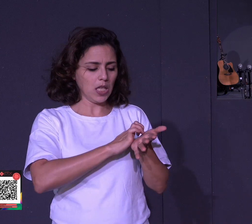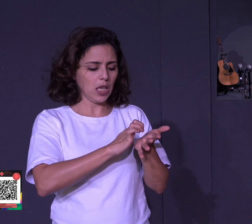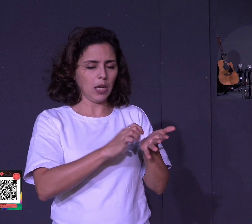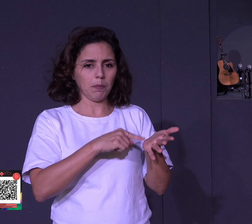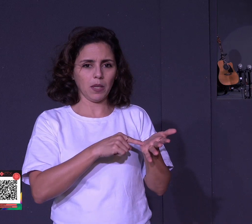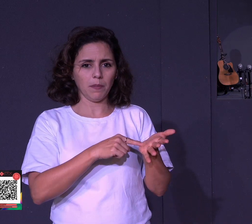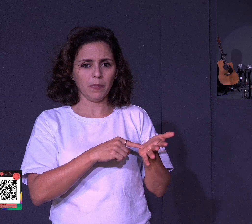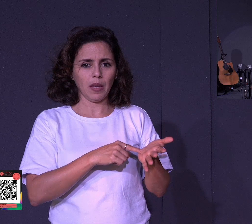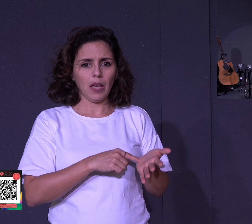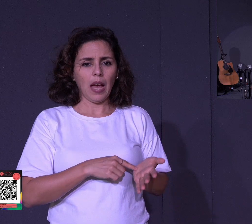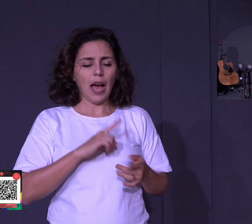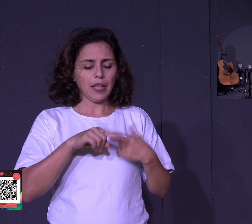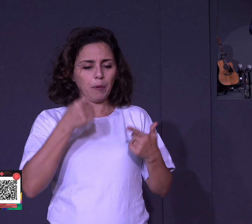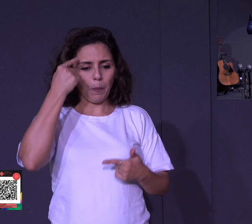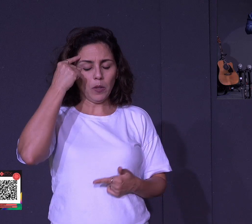sei que está pensando nisso já.